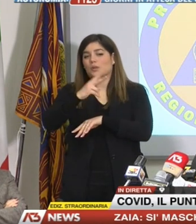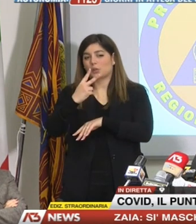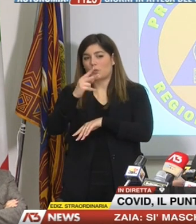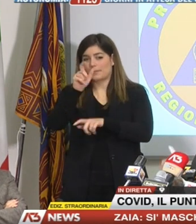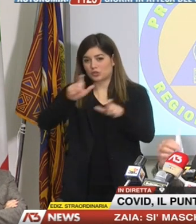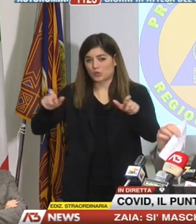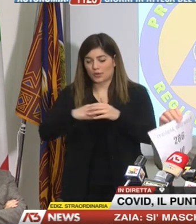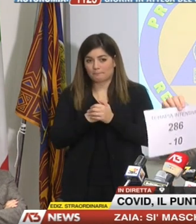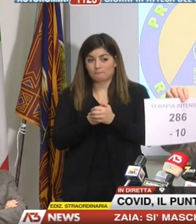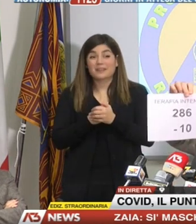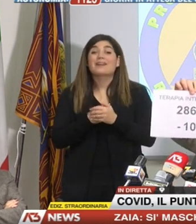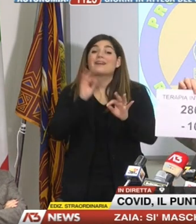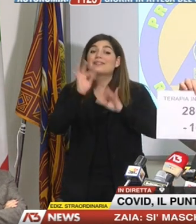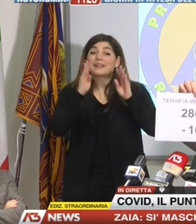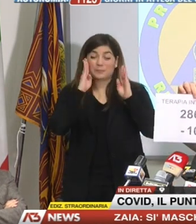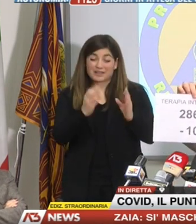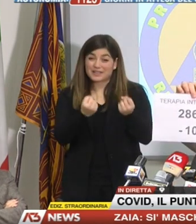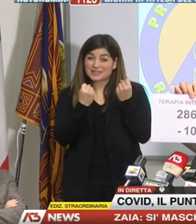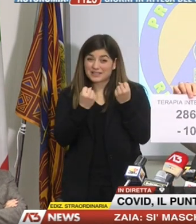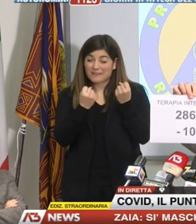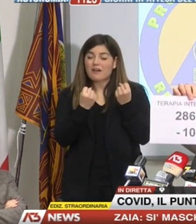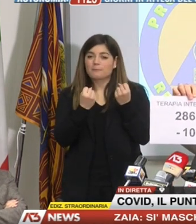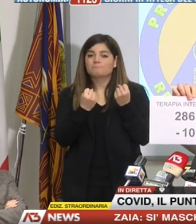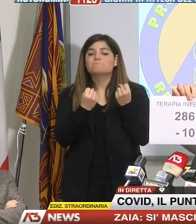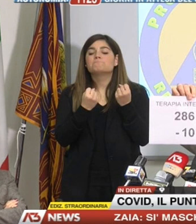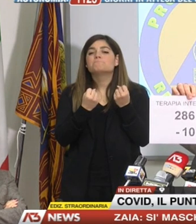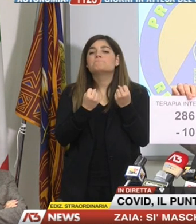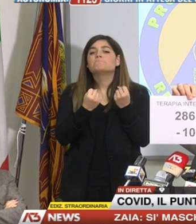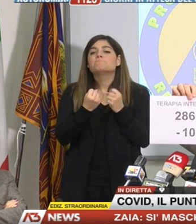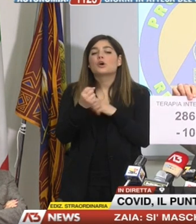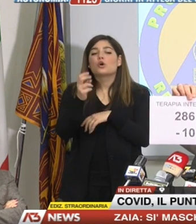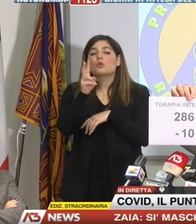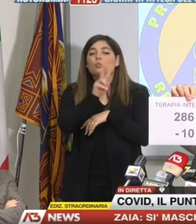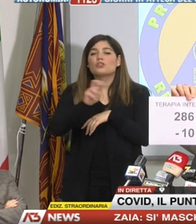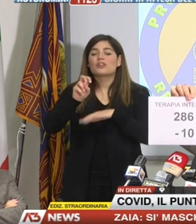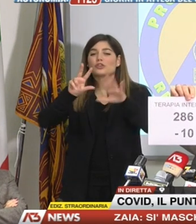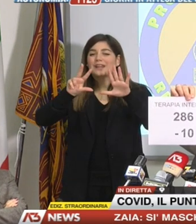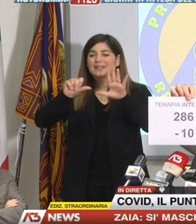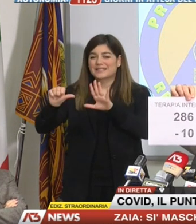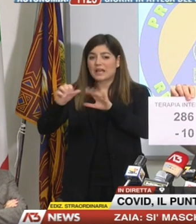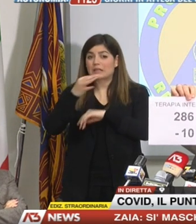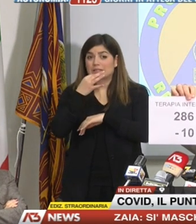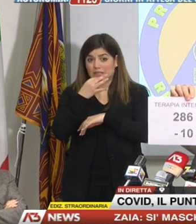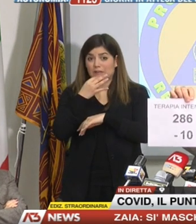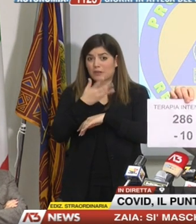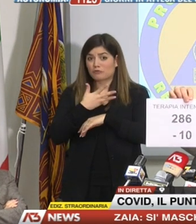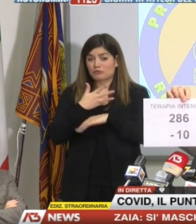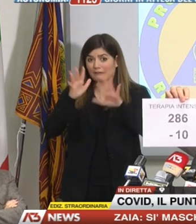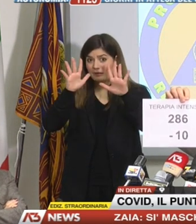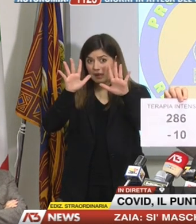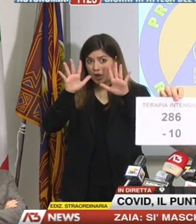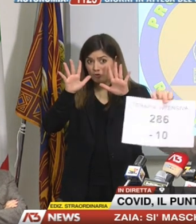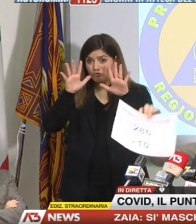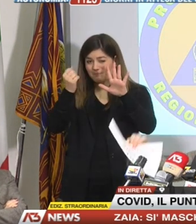e le terapie intensive 2.86, meno 10.